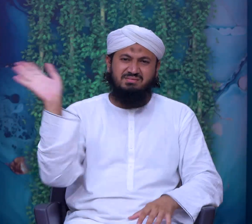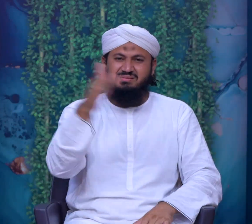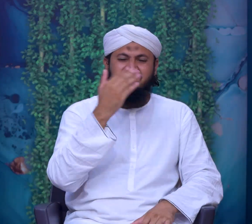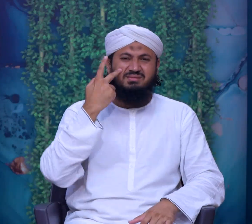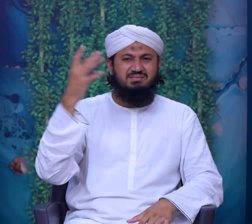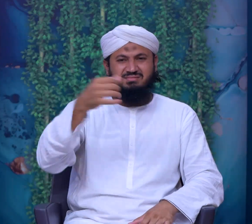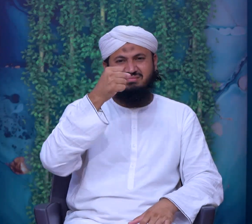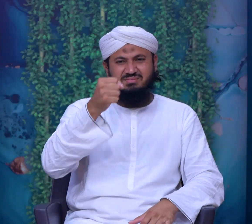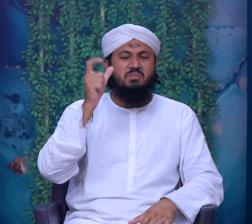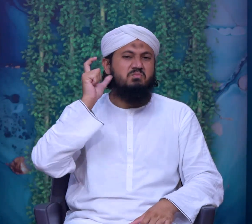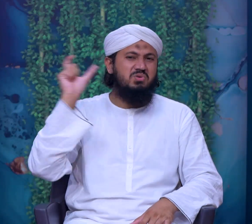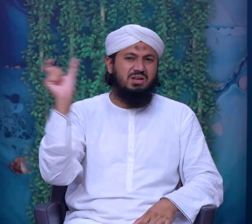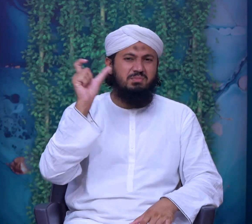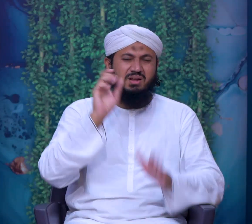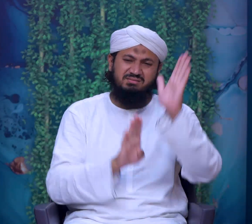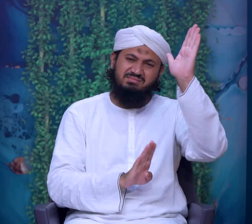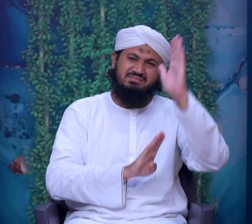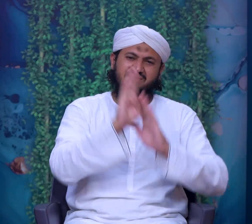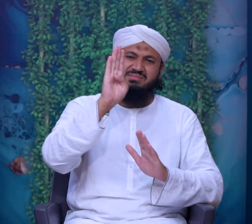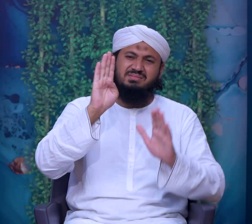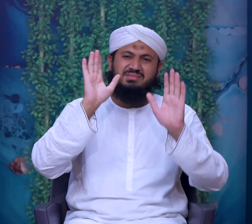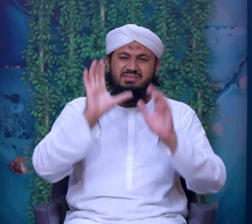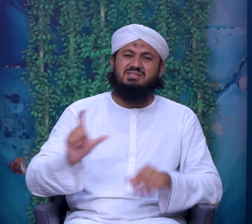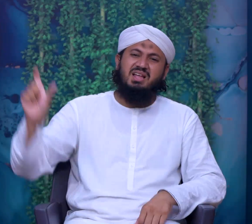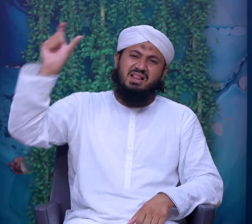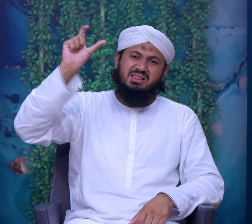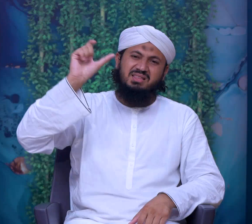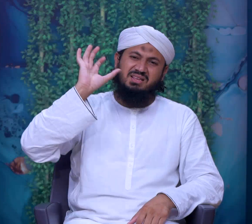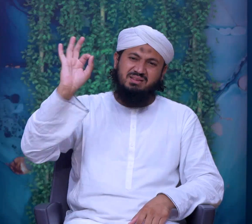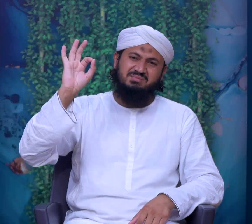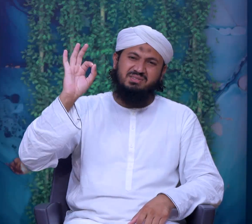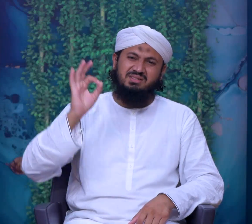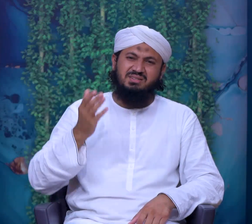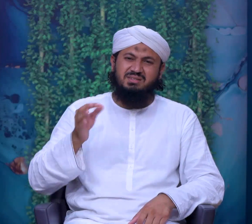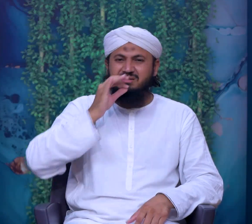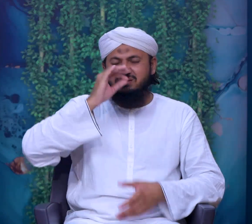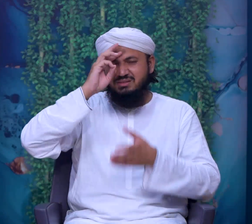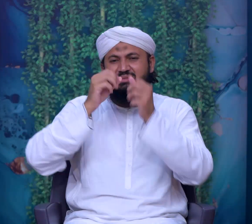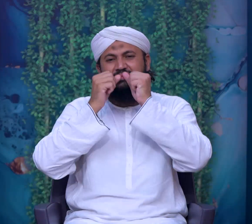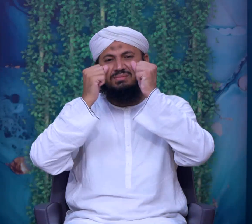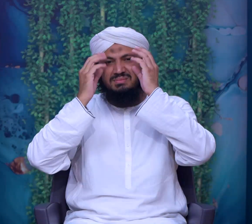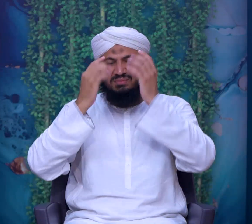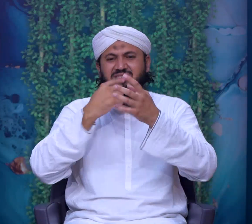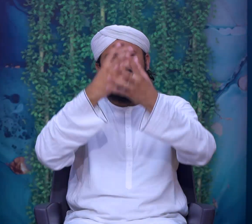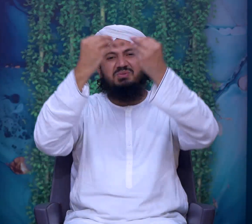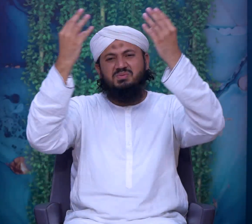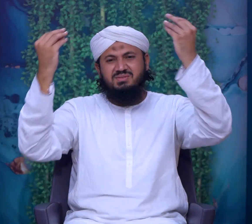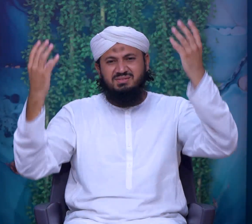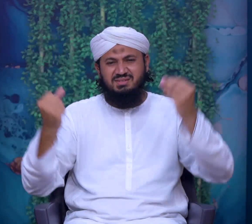ایمان کا نظام قائم ہے۔ آسماں کے چاند میں تو پھیکا پھیکا نور ہے، آ گیا وہ نور والا جس کا سارا نور